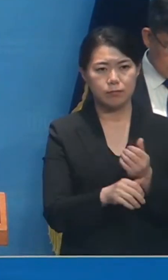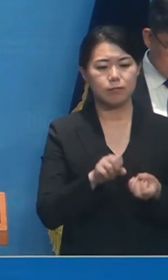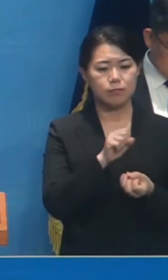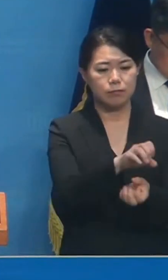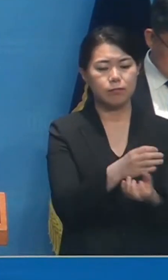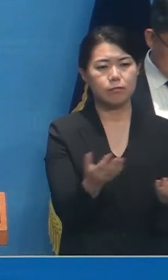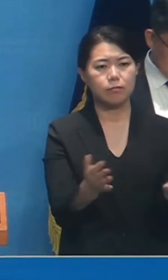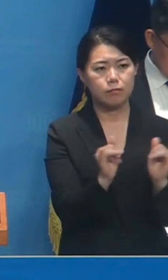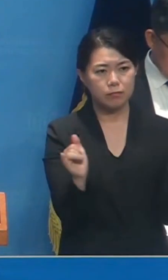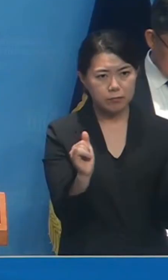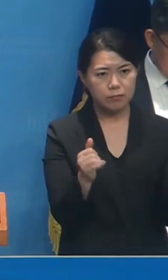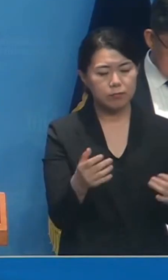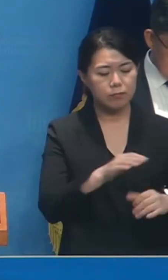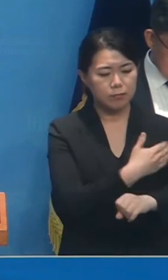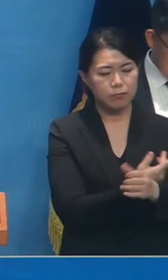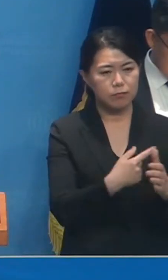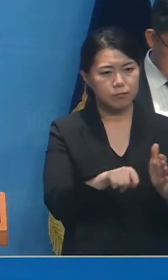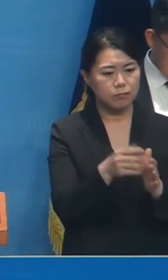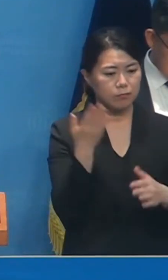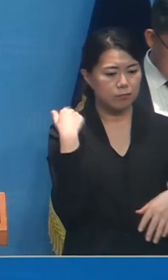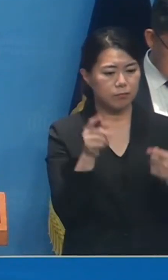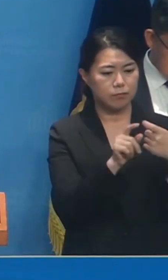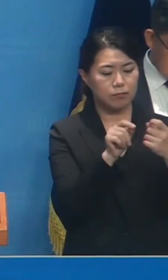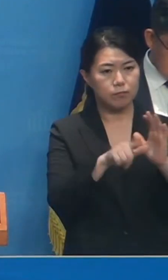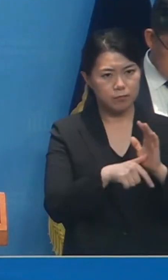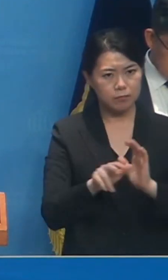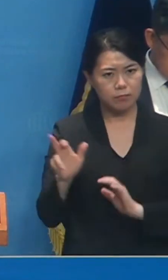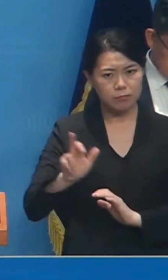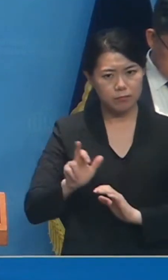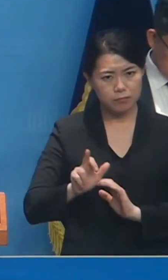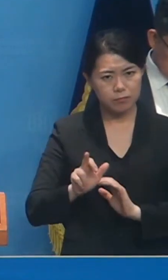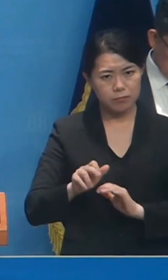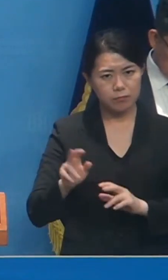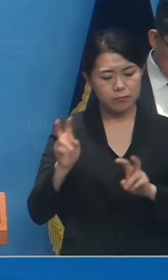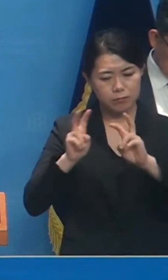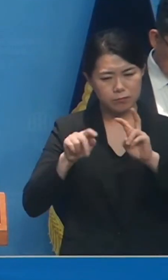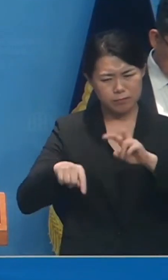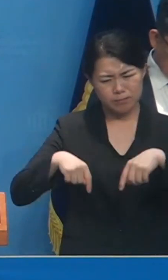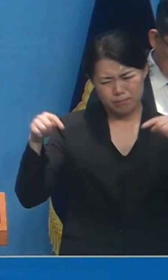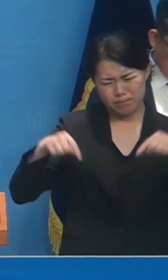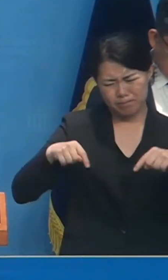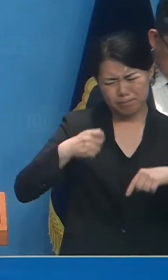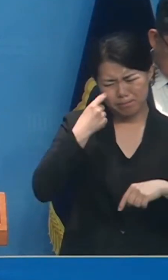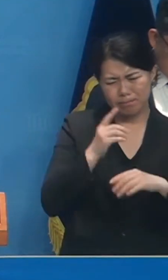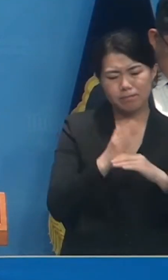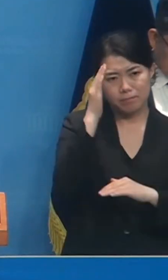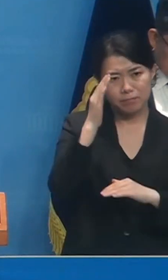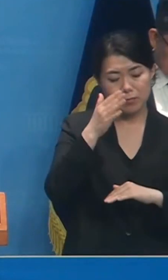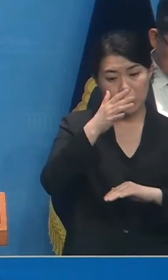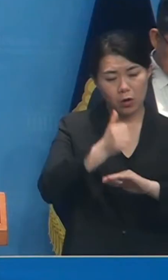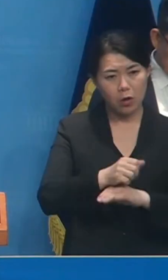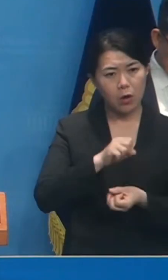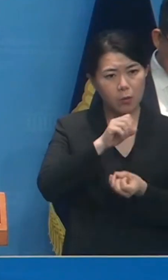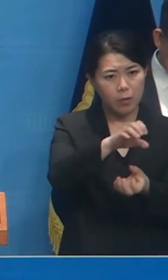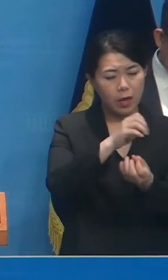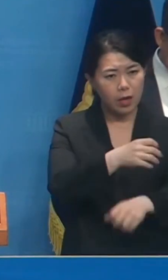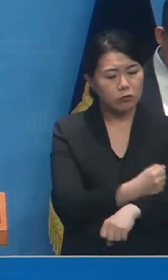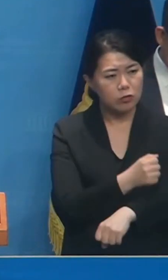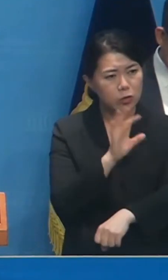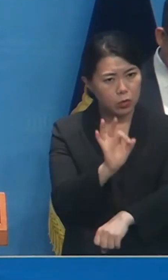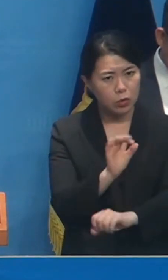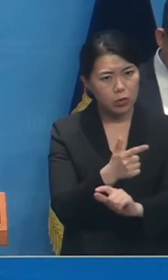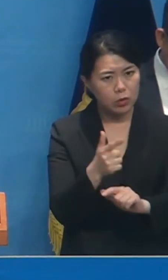위해 지난 11월 쿠팡 경영진과 한 달 넘게 협의를 했고 결국 배송 수익률 같은